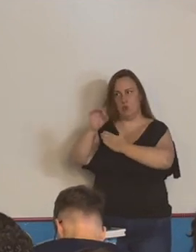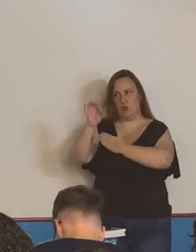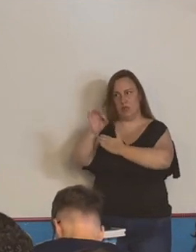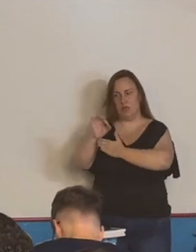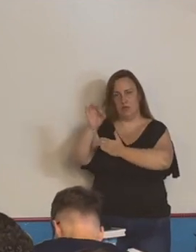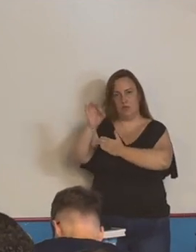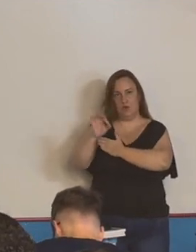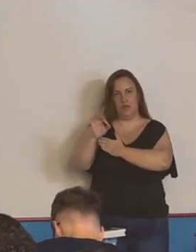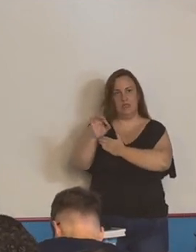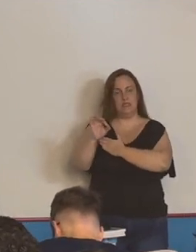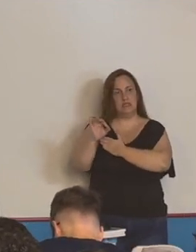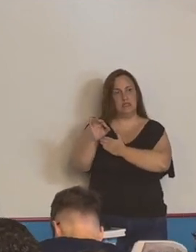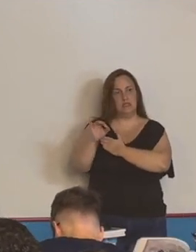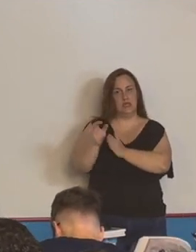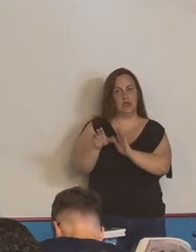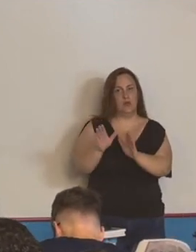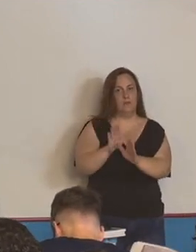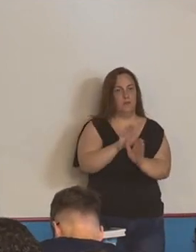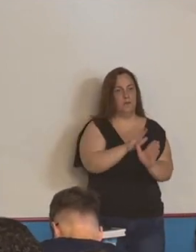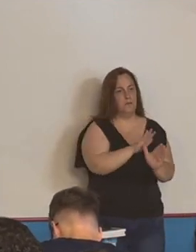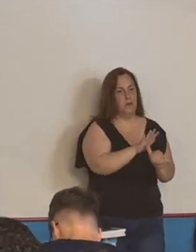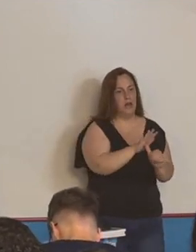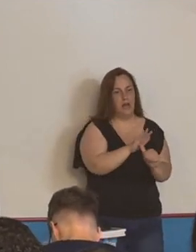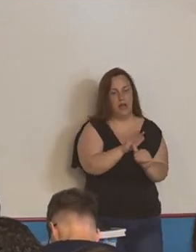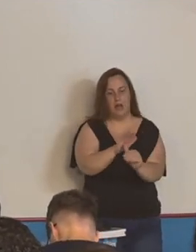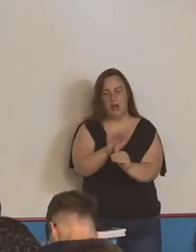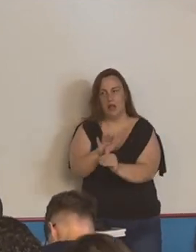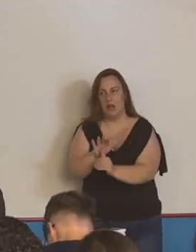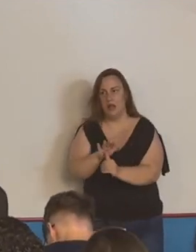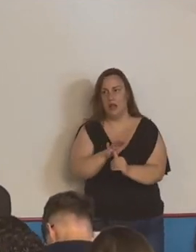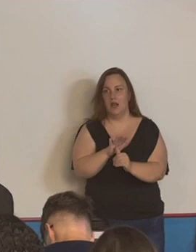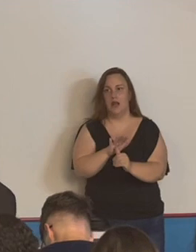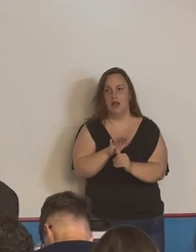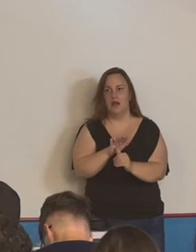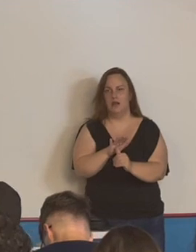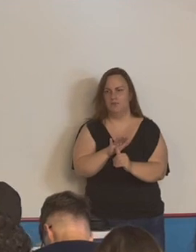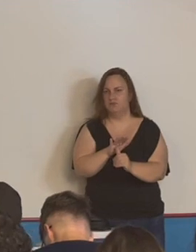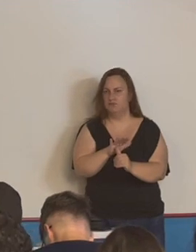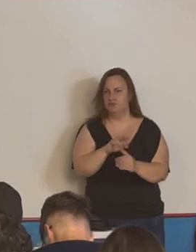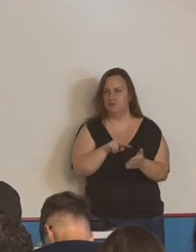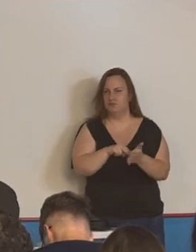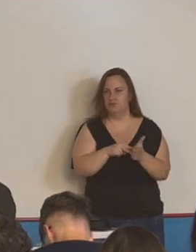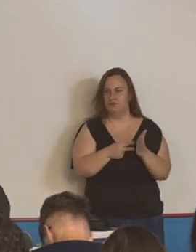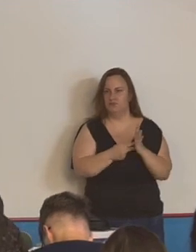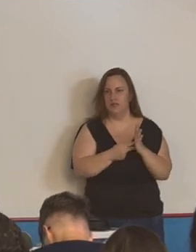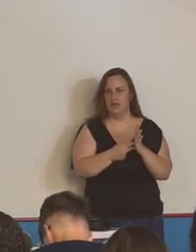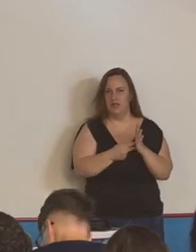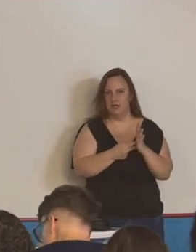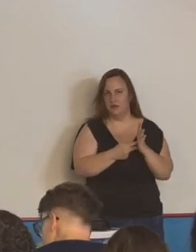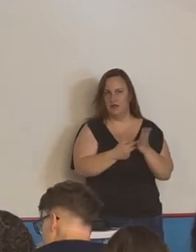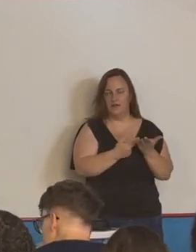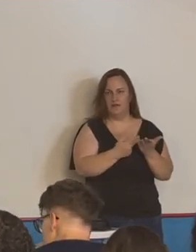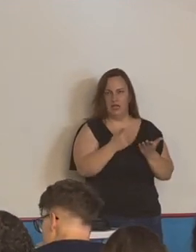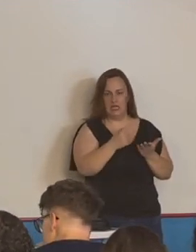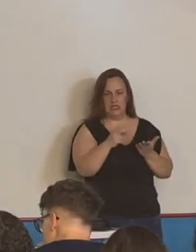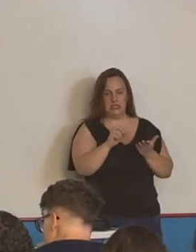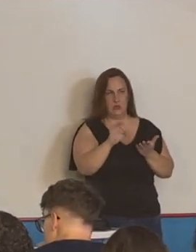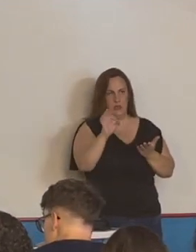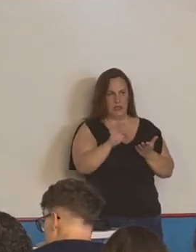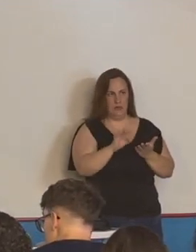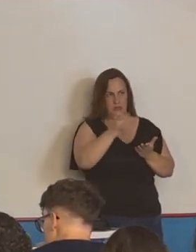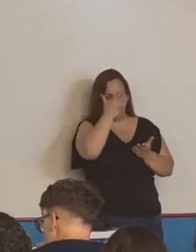50% deles foram envolvidos com enriquecimento ilícito. Será que esse é o retrato da elite brasileira, entendeu? Será que é uma porcentagem